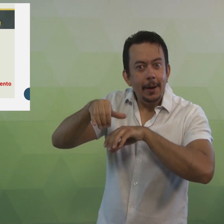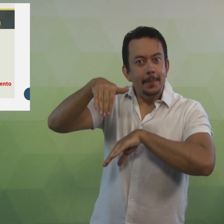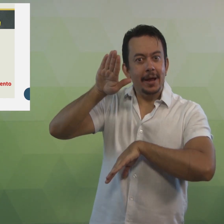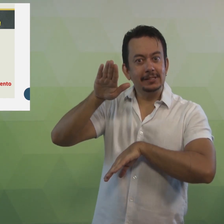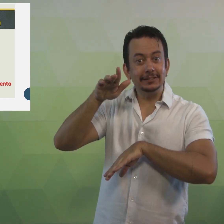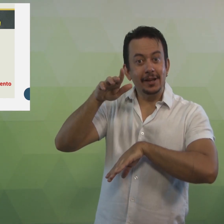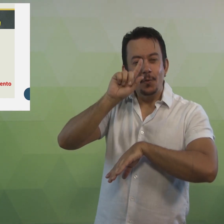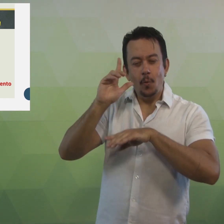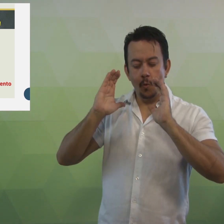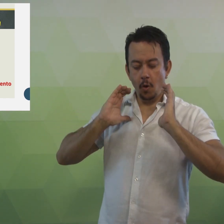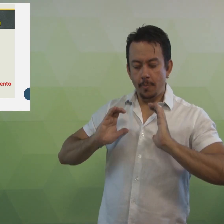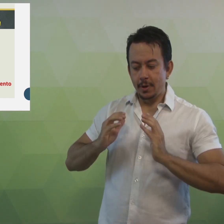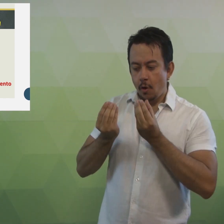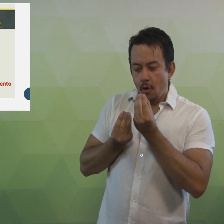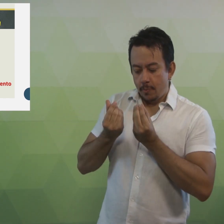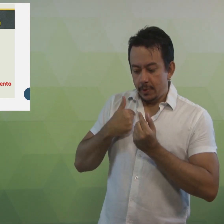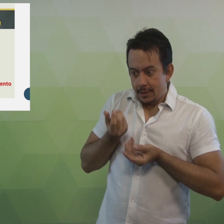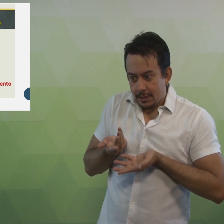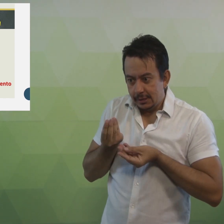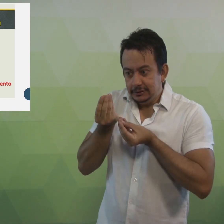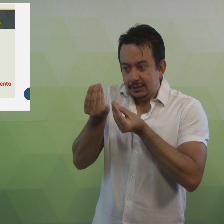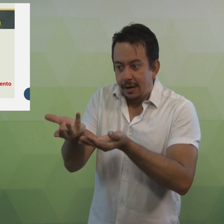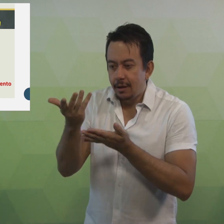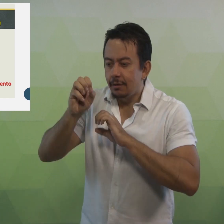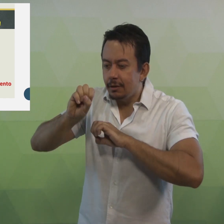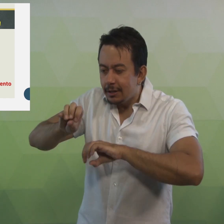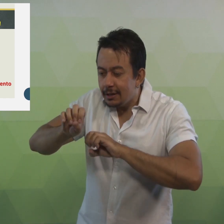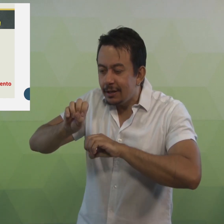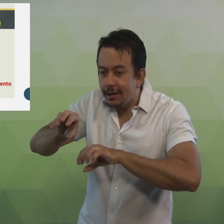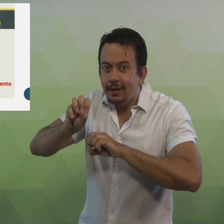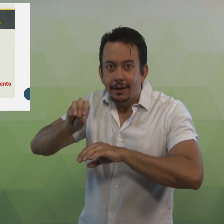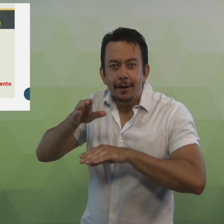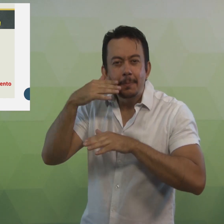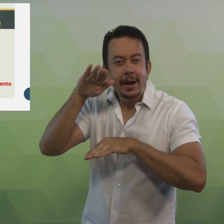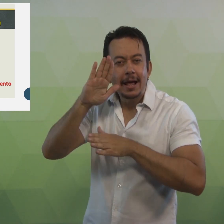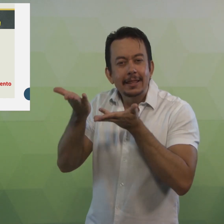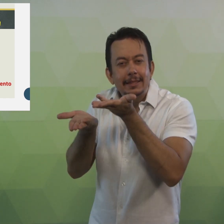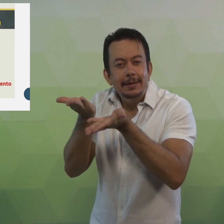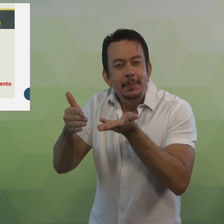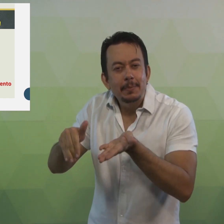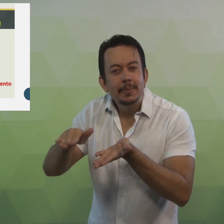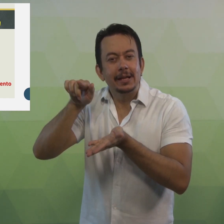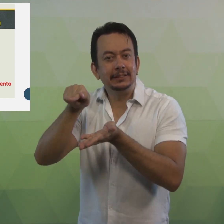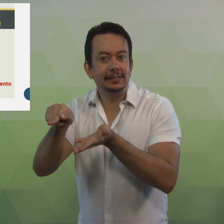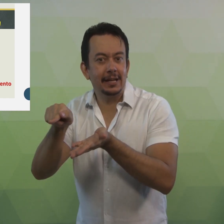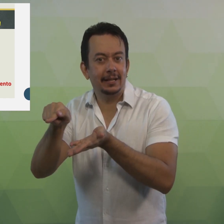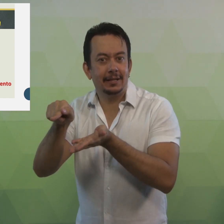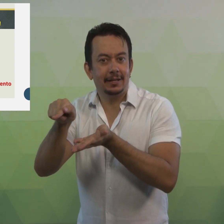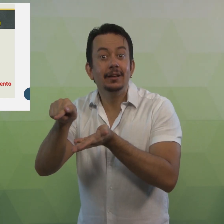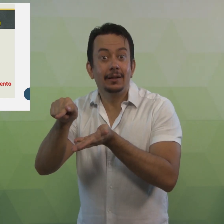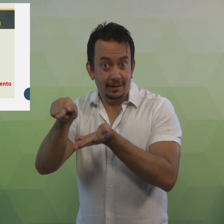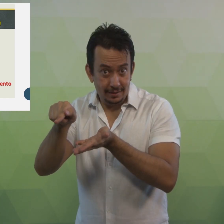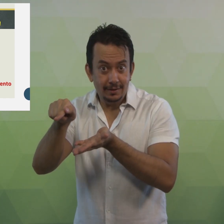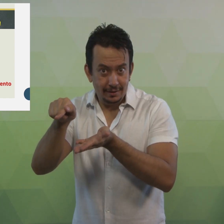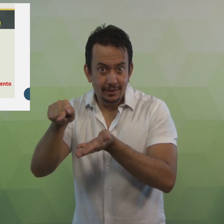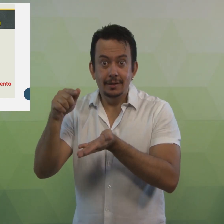vai ensinando, vai dando aquele comportamento, o modelo de comportamento que você espera que o outro